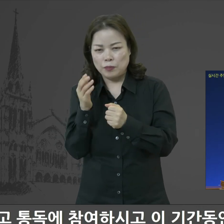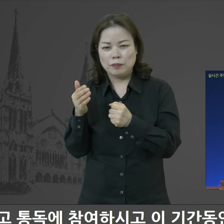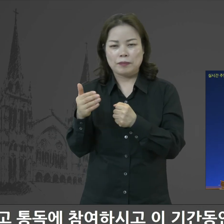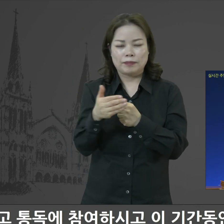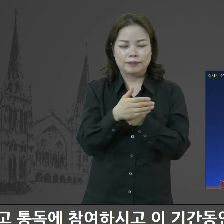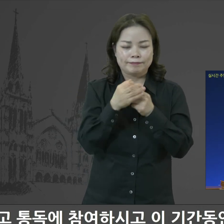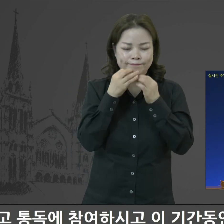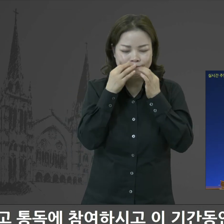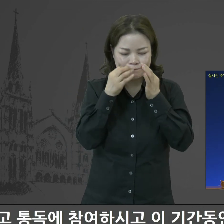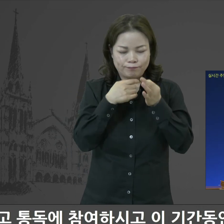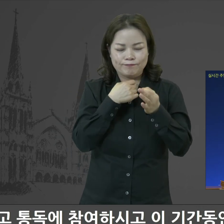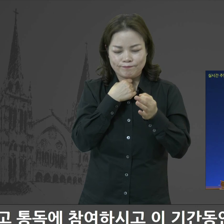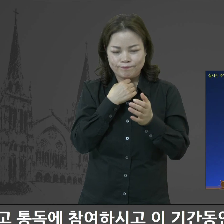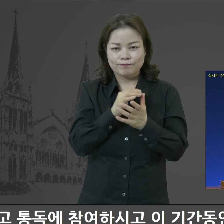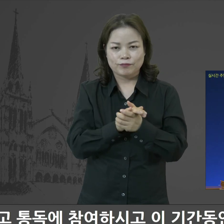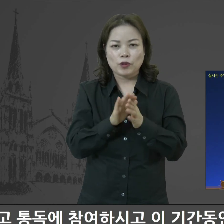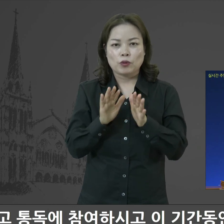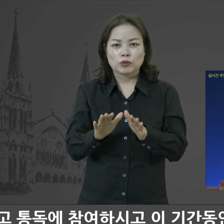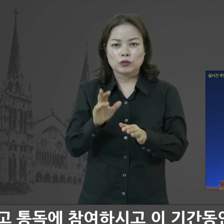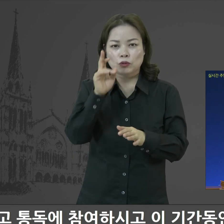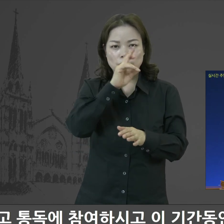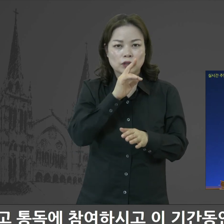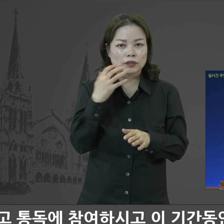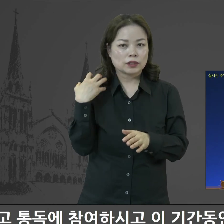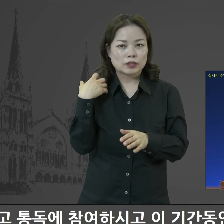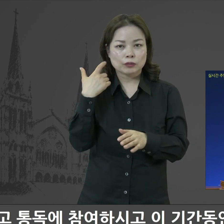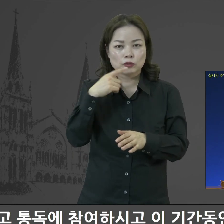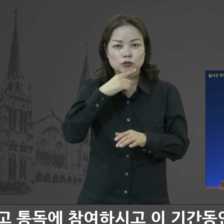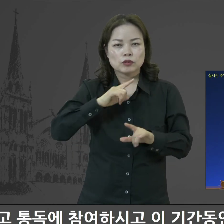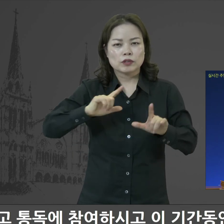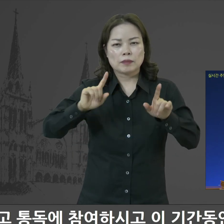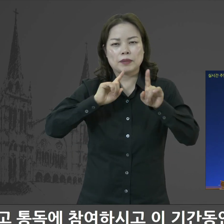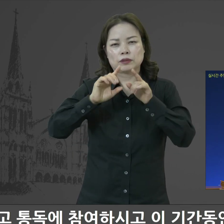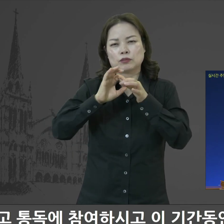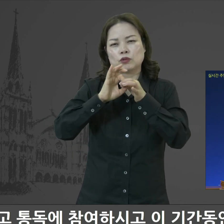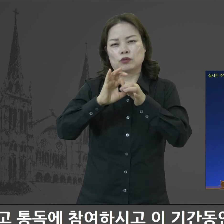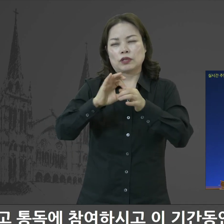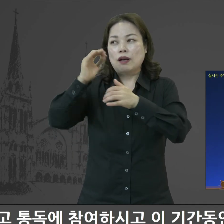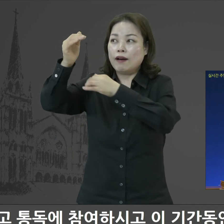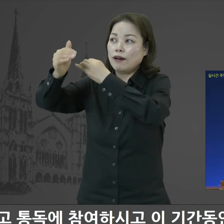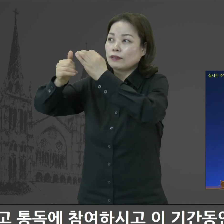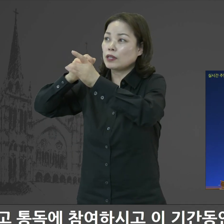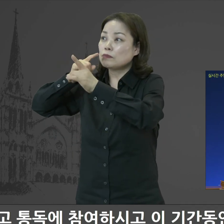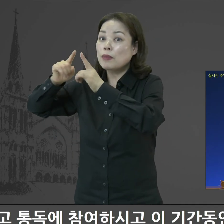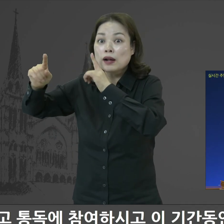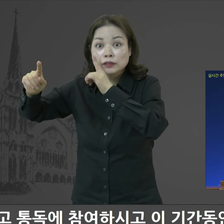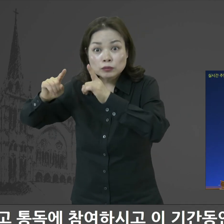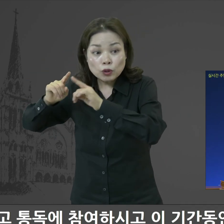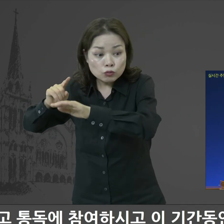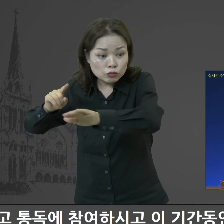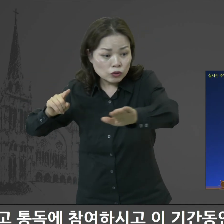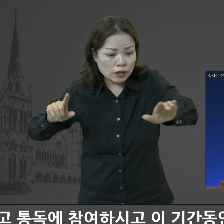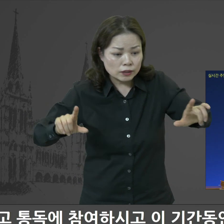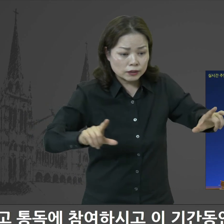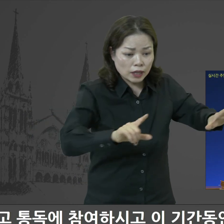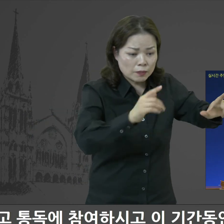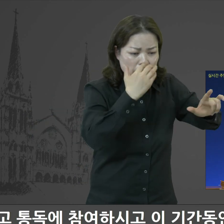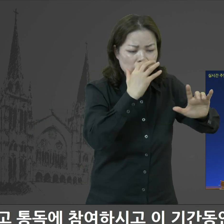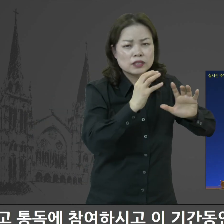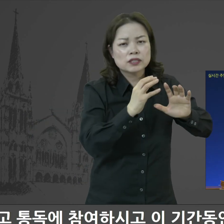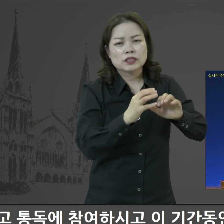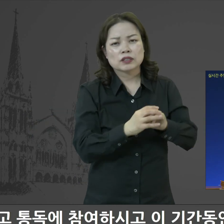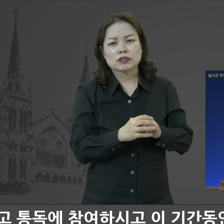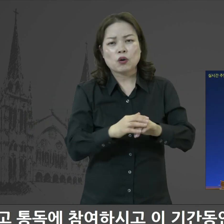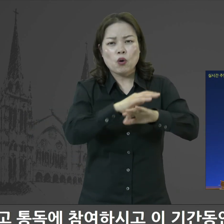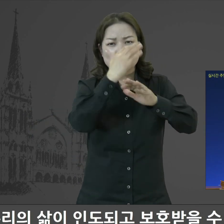있기를 간절히 소망합니다. 오늘 오전에 담임 목사님께서 주일 말씀을 통해서도 하나님의 말씀이 우리의 삶을, 우리 이스라엘 백성,